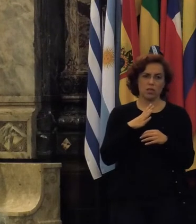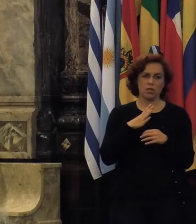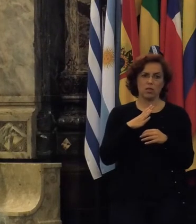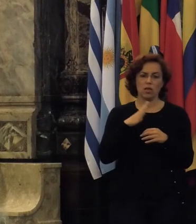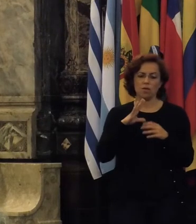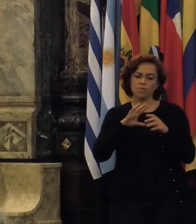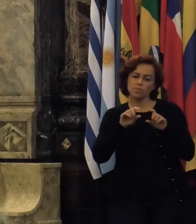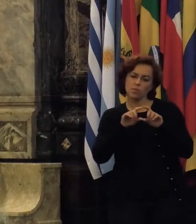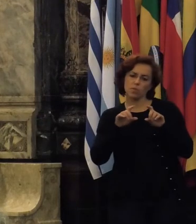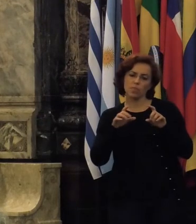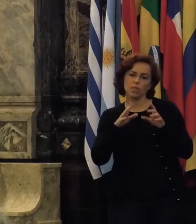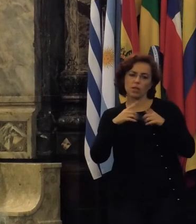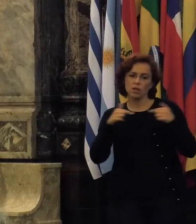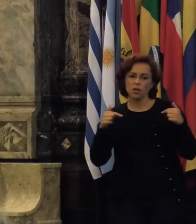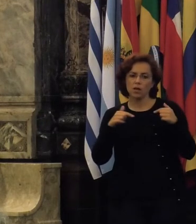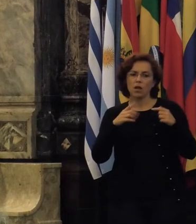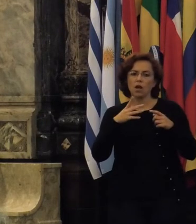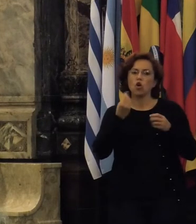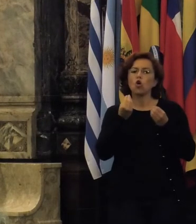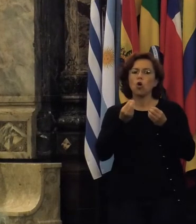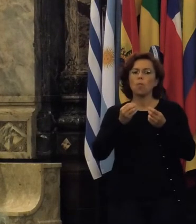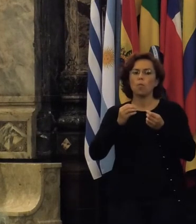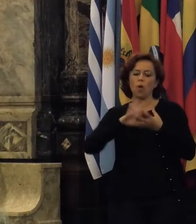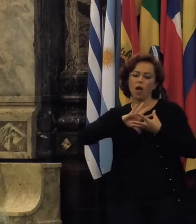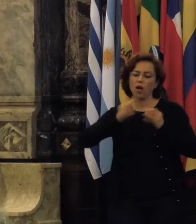fórmulas en las cuales la manipulación de los seres humanos